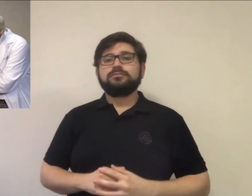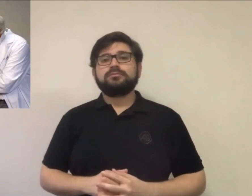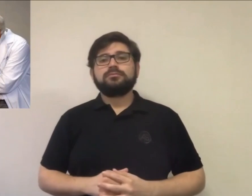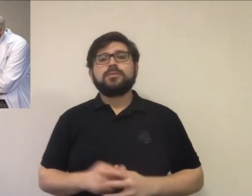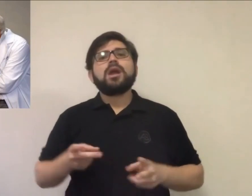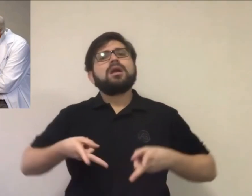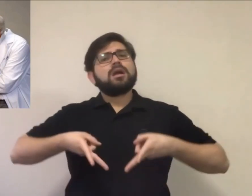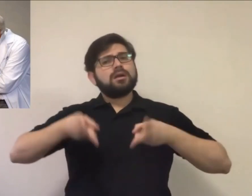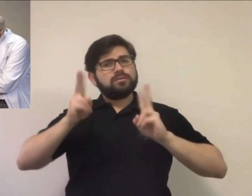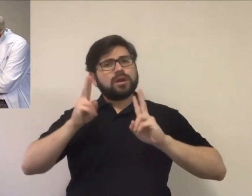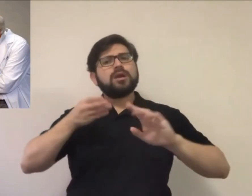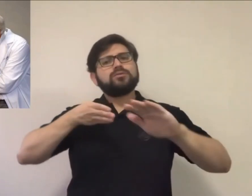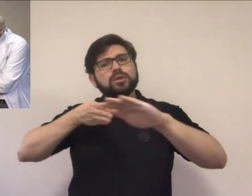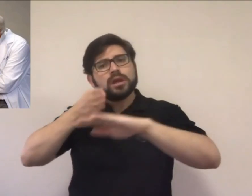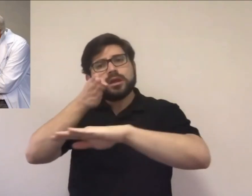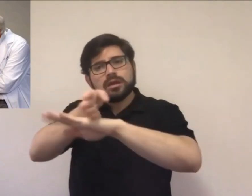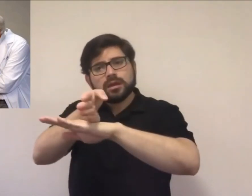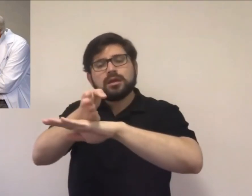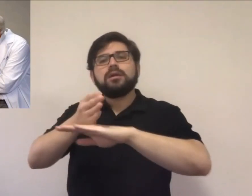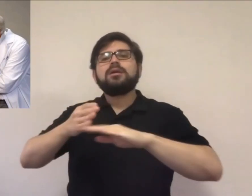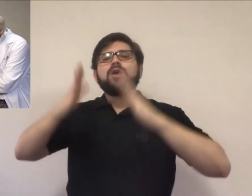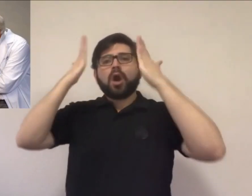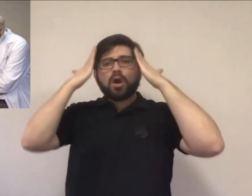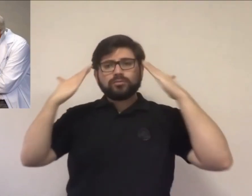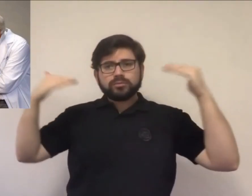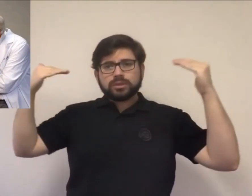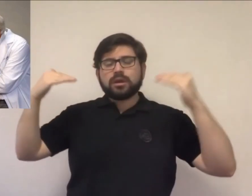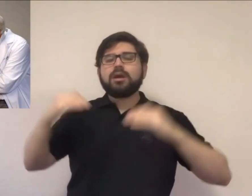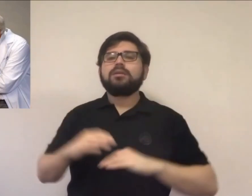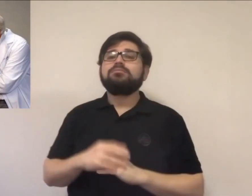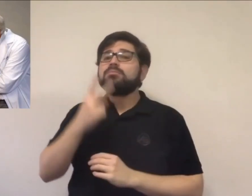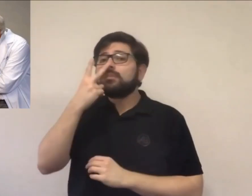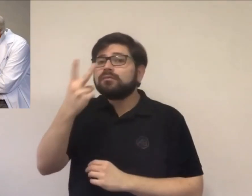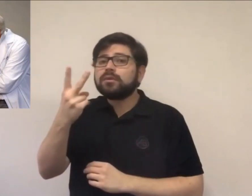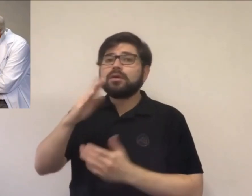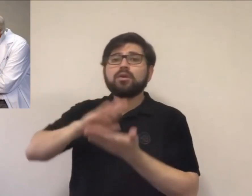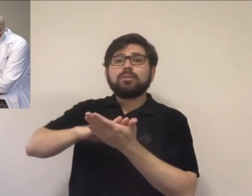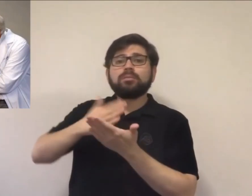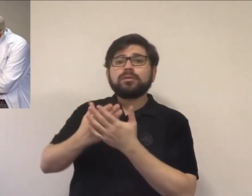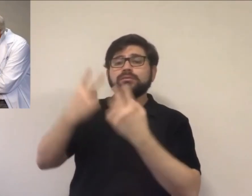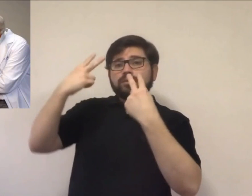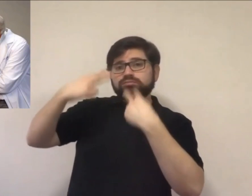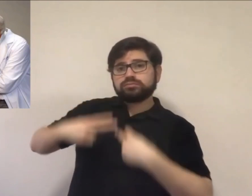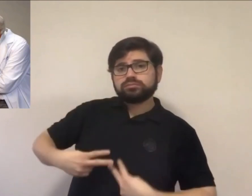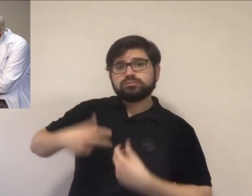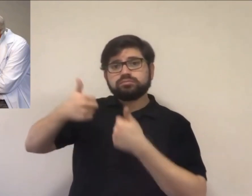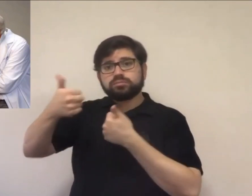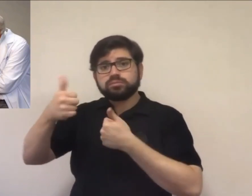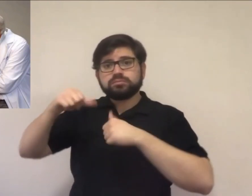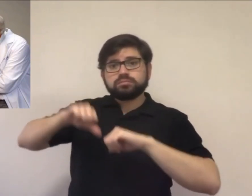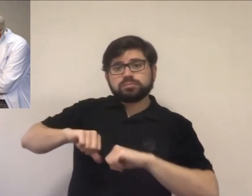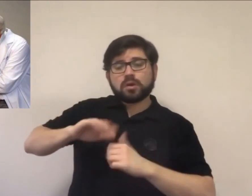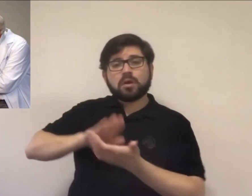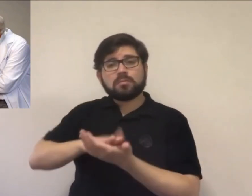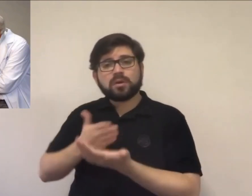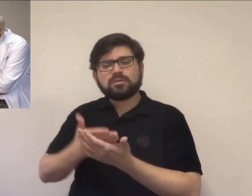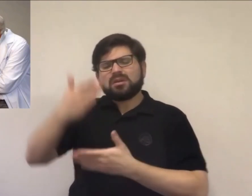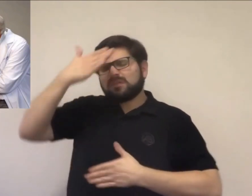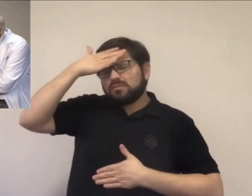Está el derecho a ser atendido en los hospitales, a que vean cómo está mi salud, si estoy bien, si